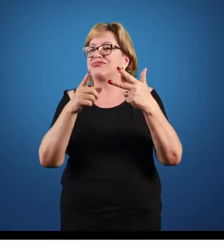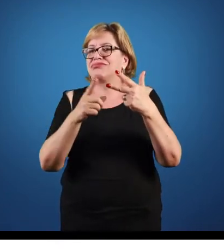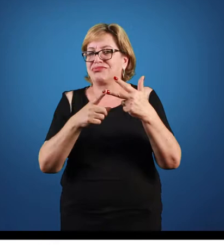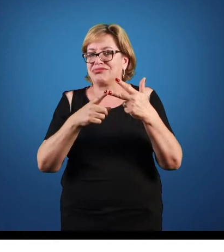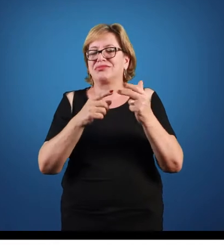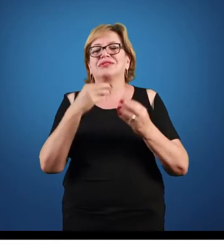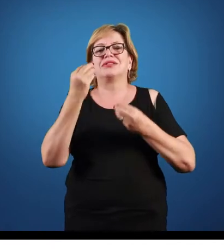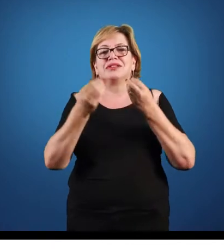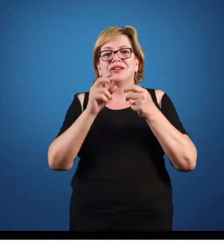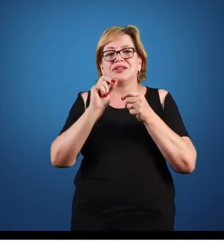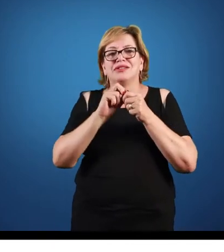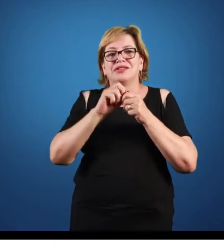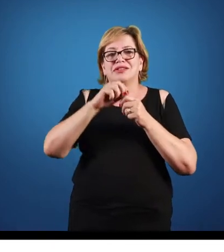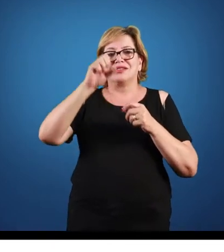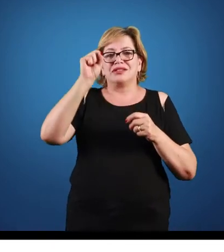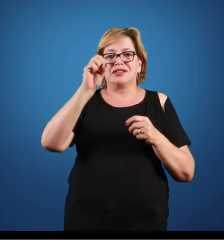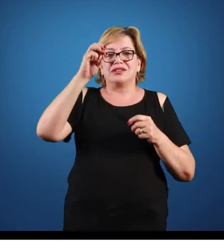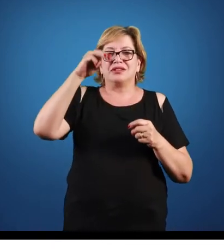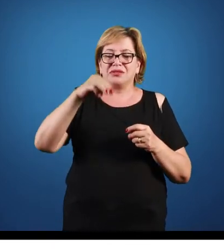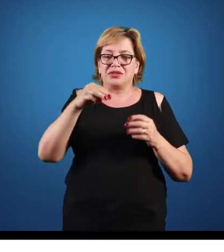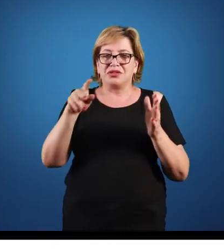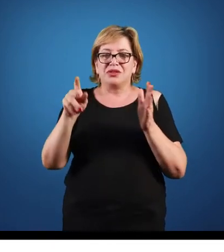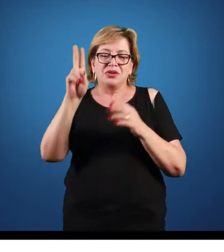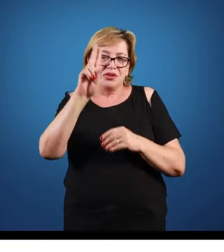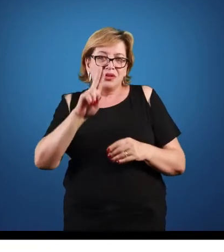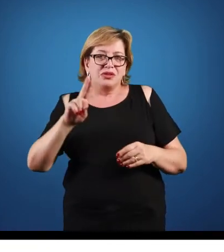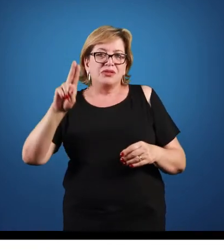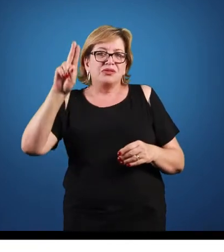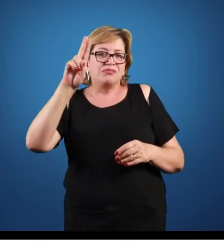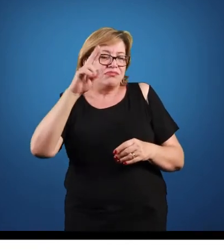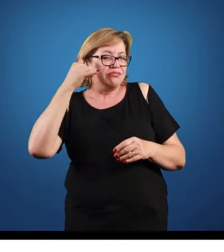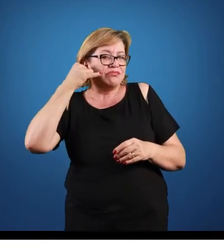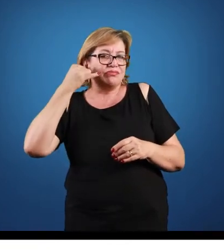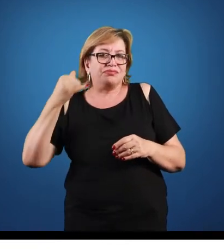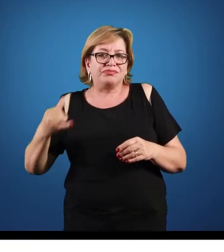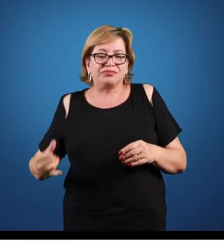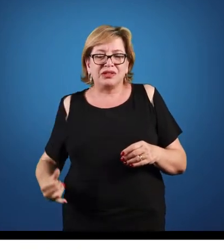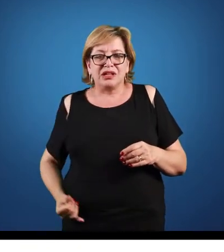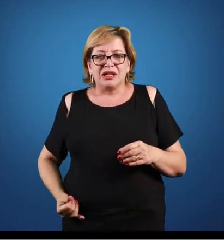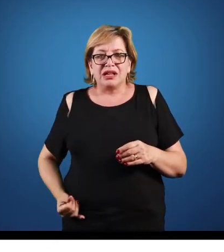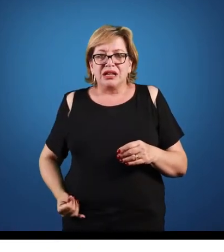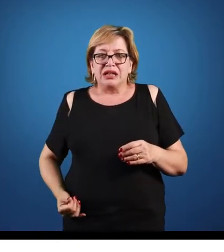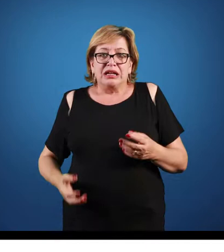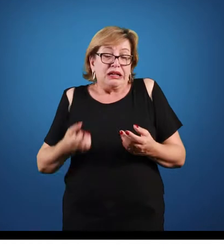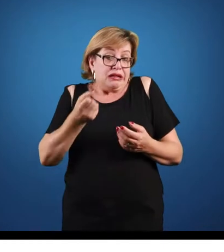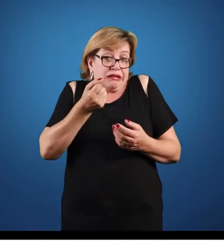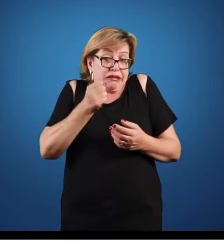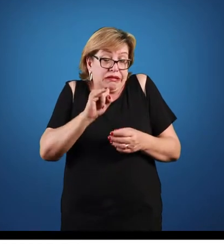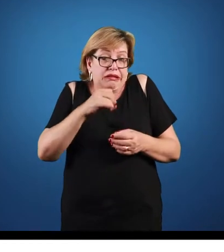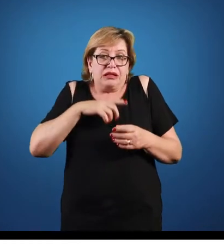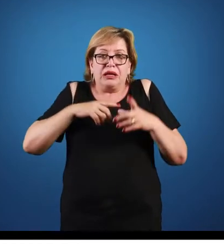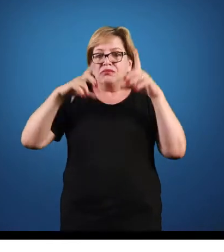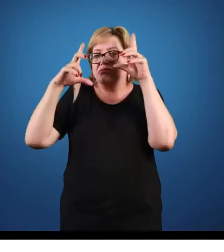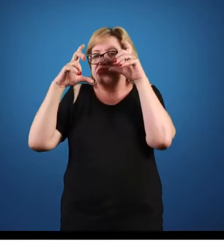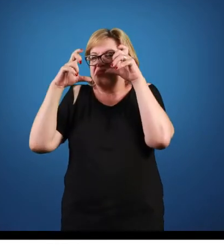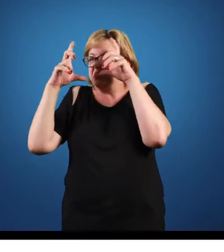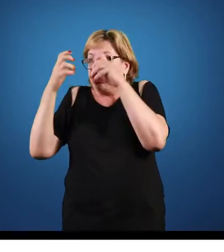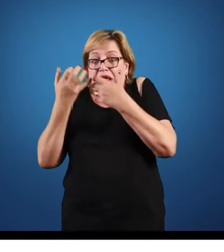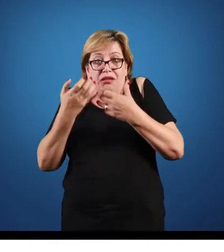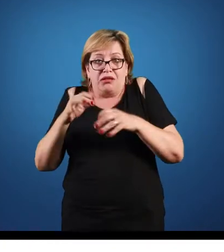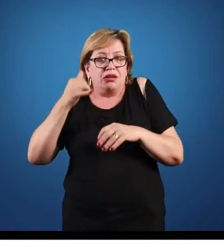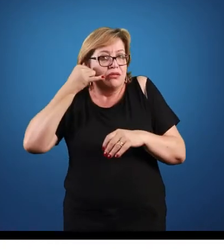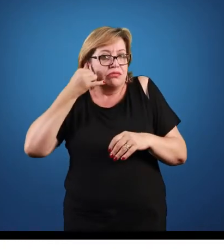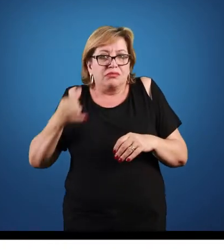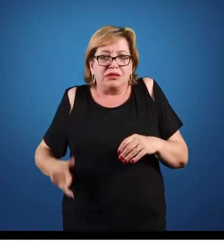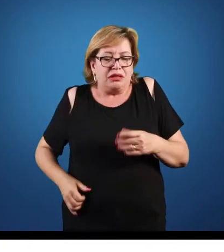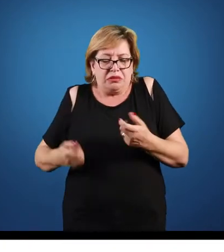você é de um stop motion com o celular se você tiver uma máquina fotográfica digital e não quiser usar o celular aí você